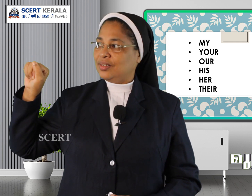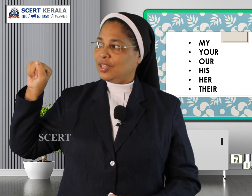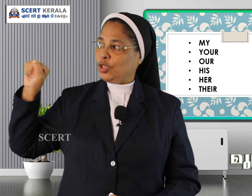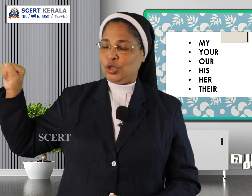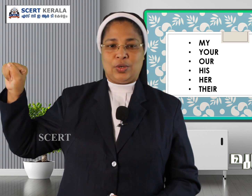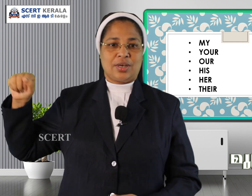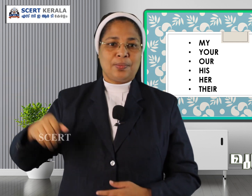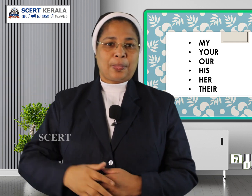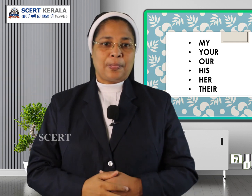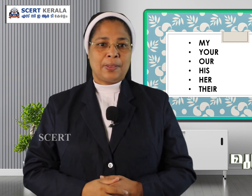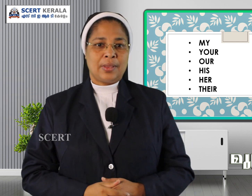യുവർ.